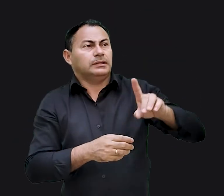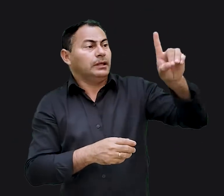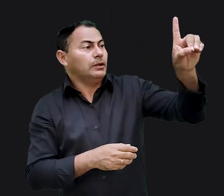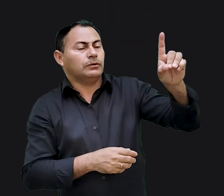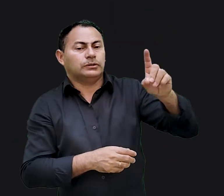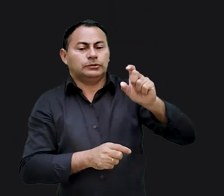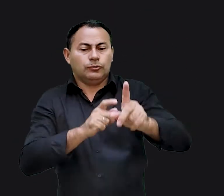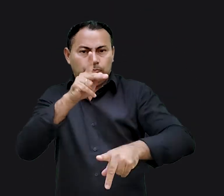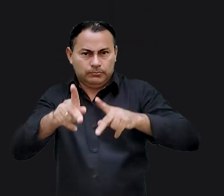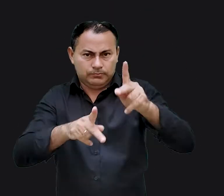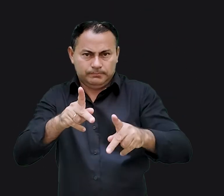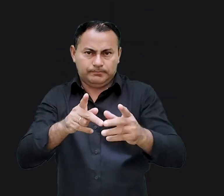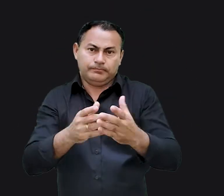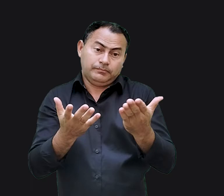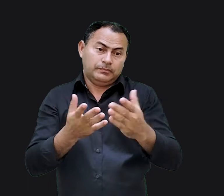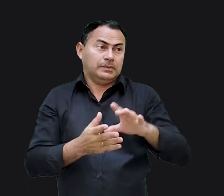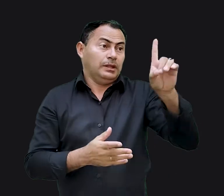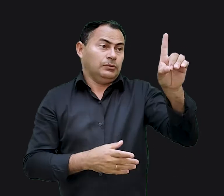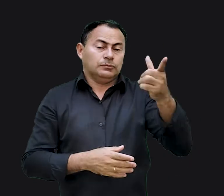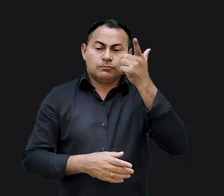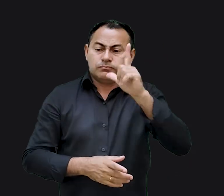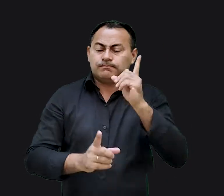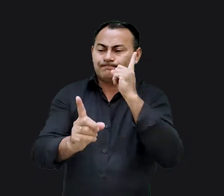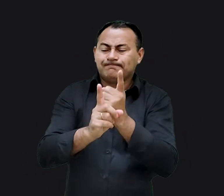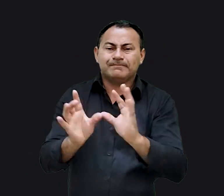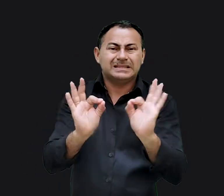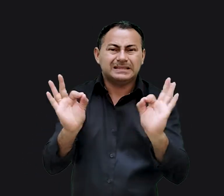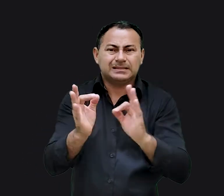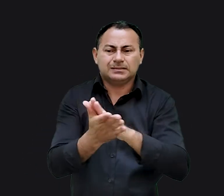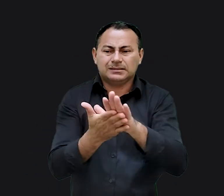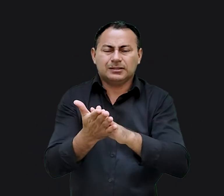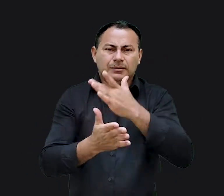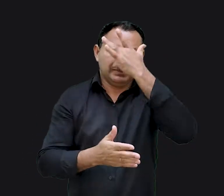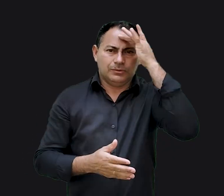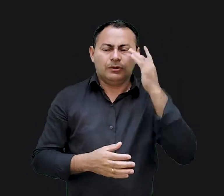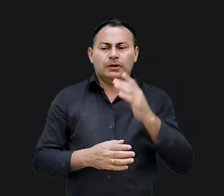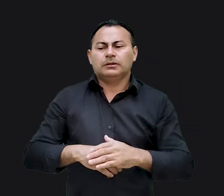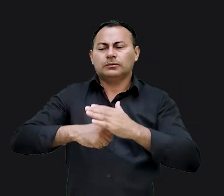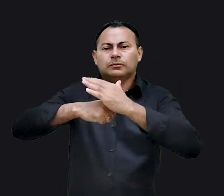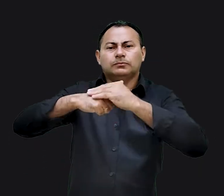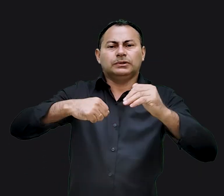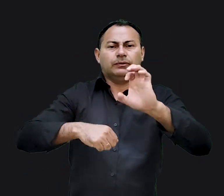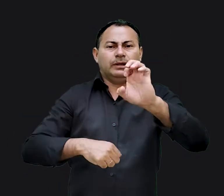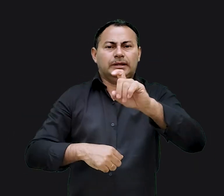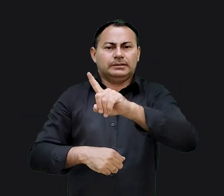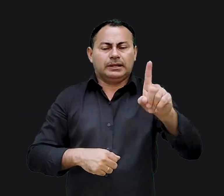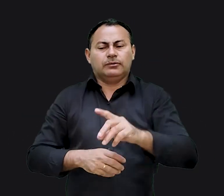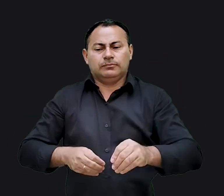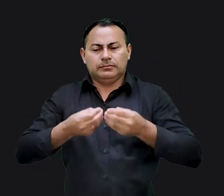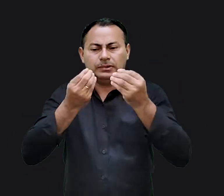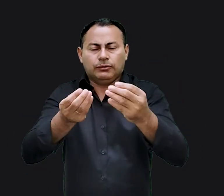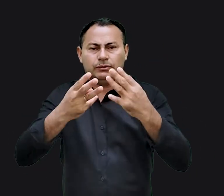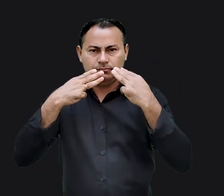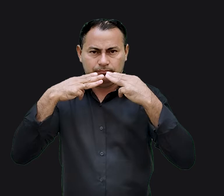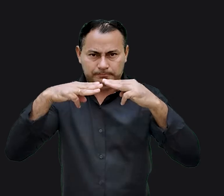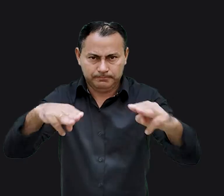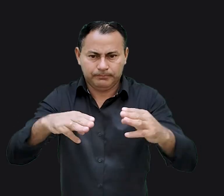brecha entre Deus e seu povo. Como Deus não conseguiu encontrar ninguém, comissionou Ezequiel e lhe deu um